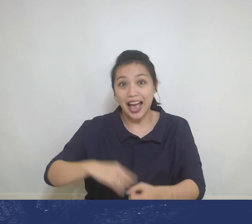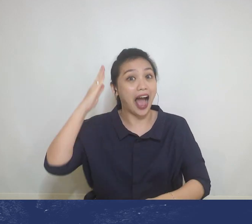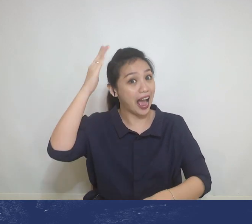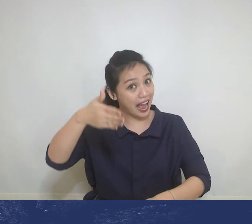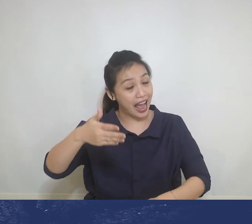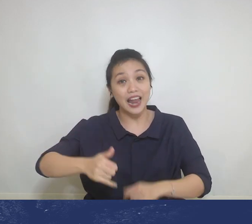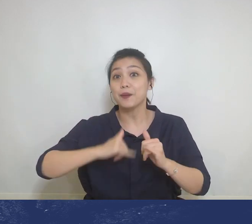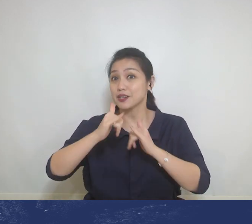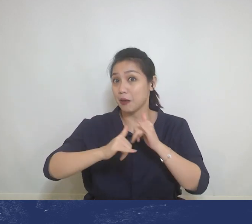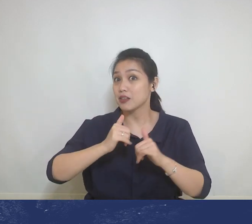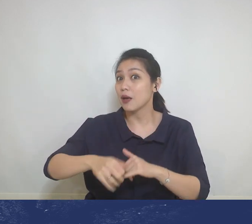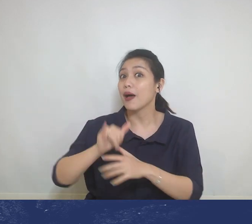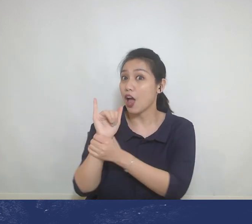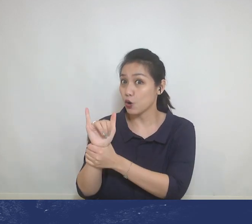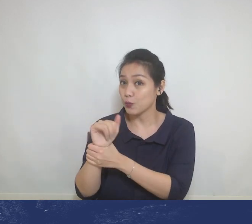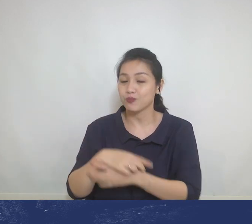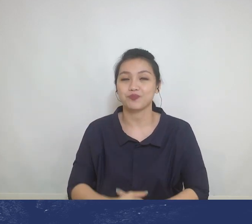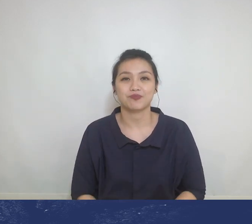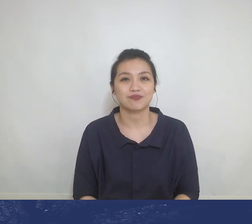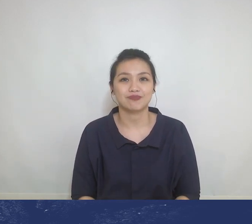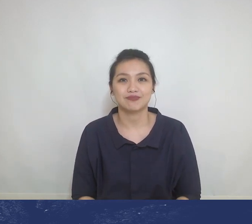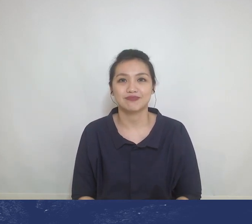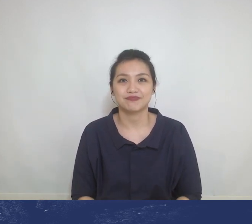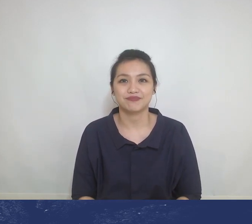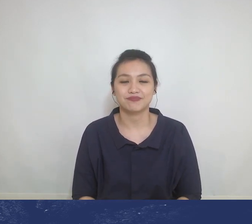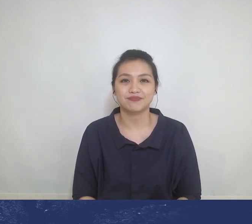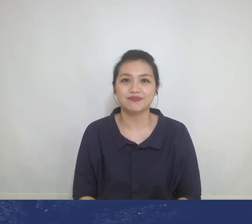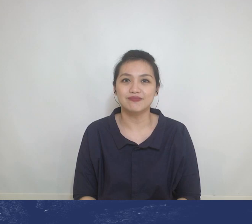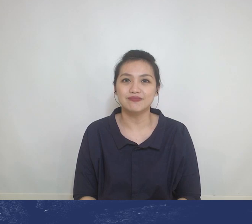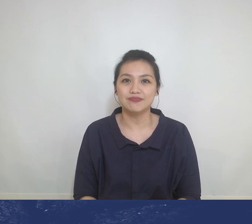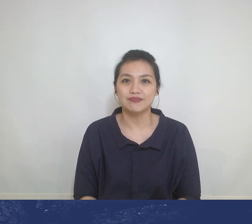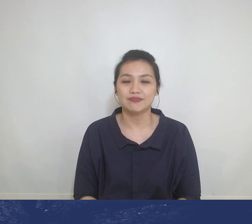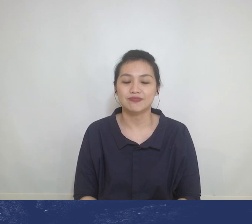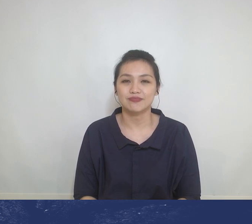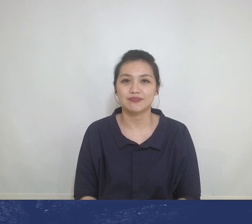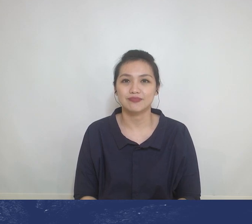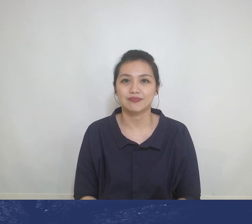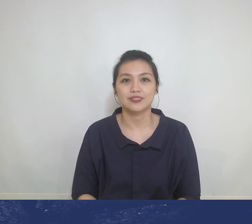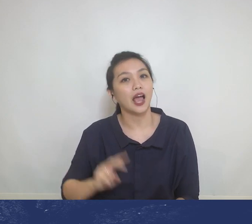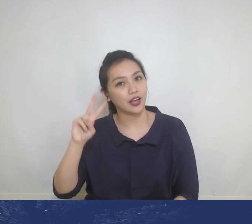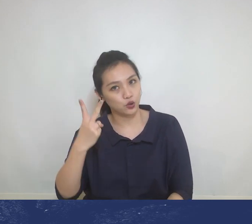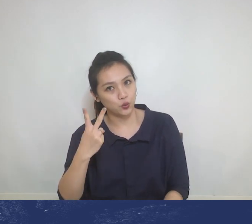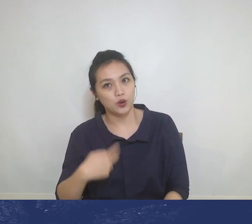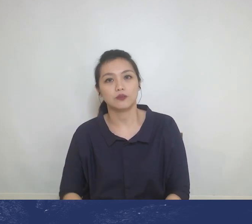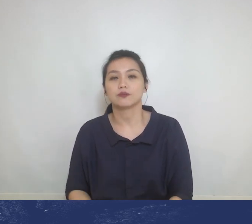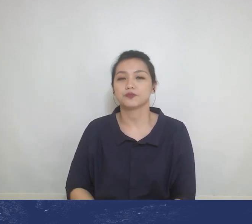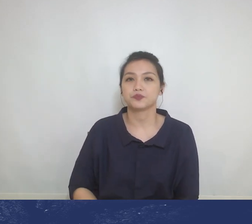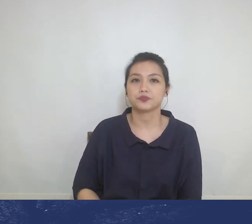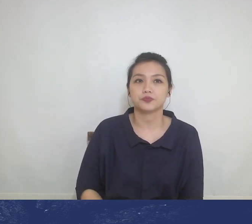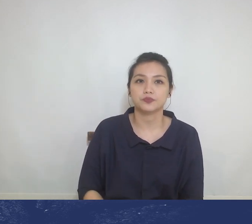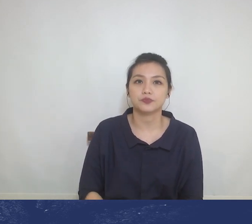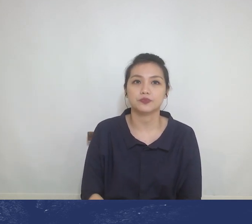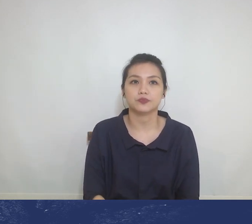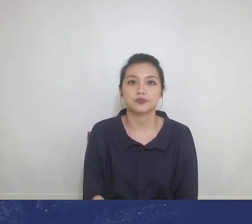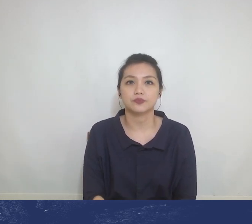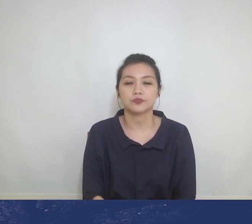bahwa aku akan menyertai engkau. Diulangi lagi sama Tuhan, aku akan menyertai engkau. Lalu yang kedua, Tuhan tuh